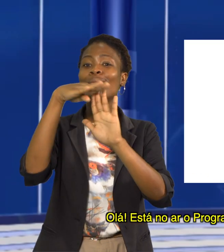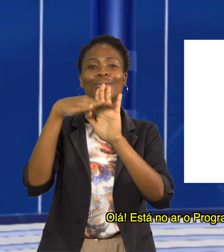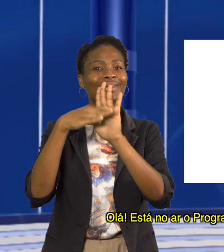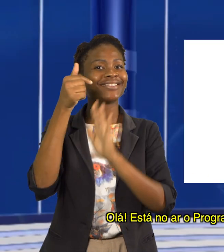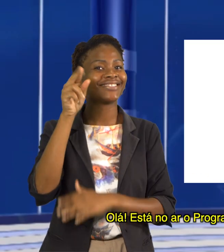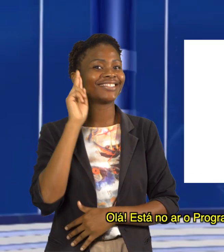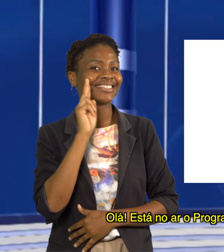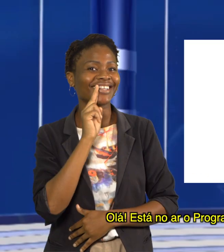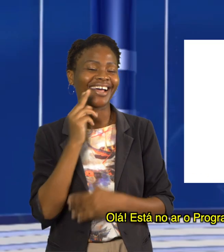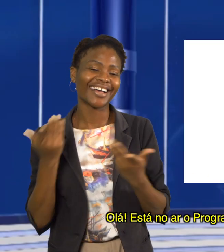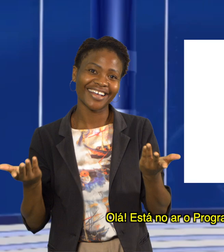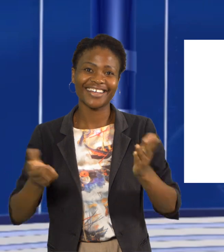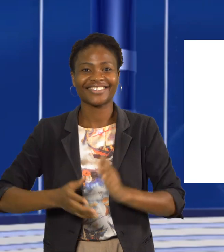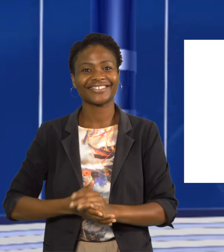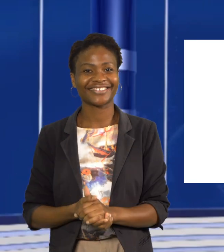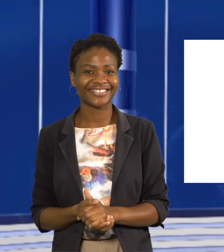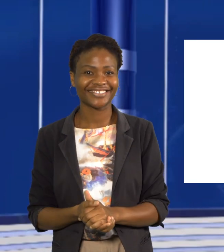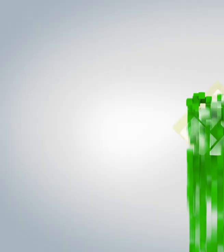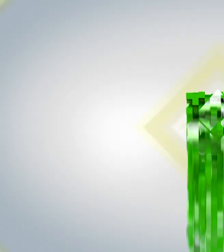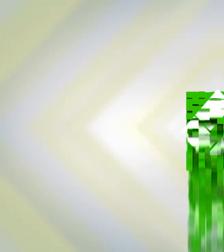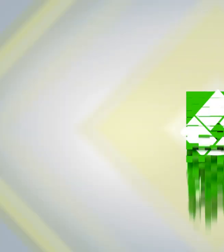está no ar o programa da TV Surda